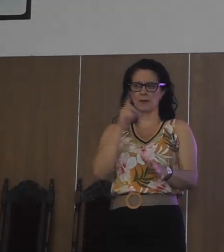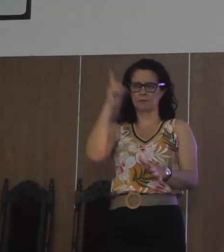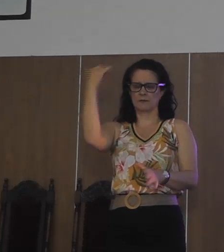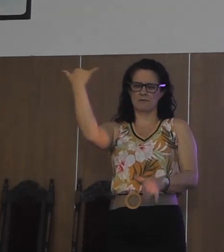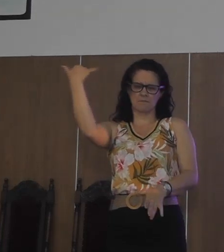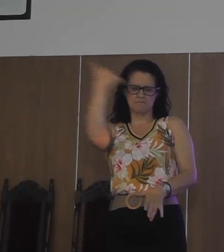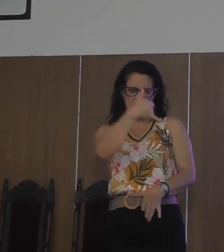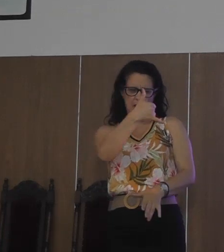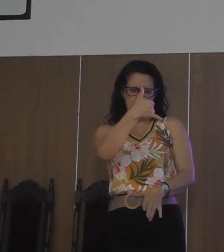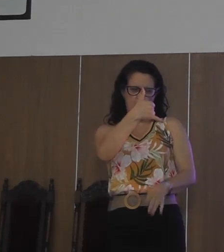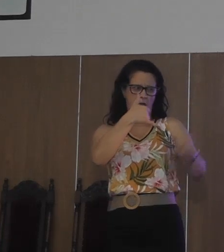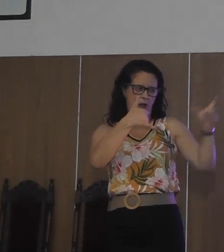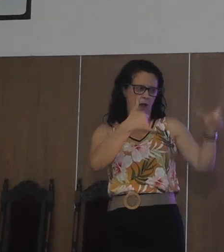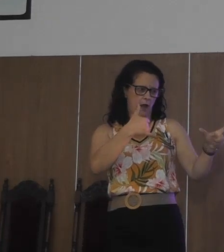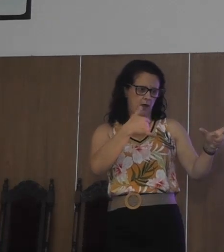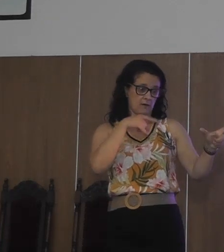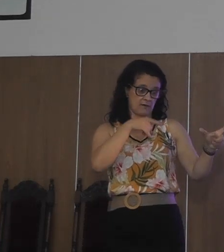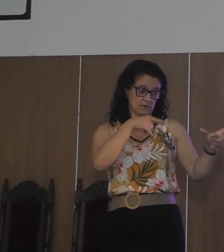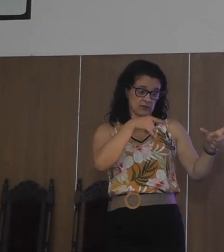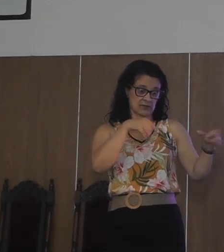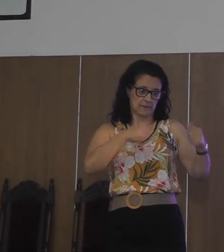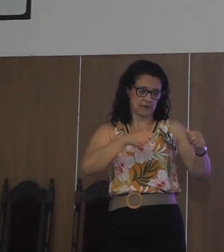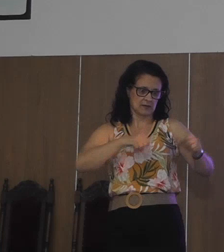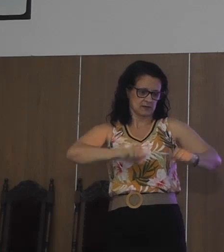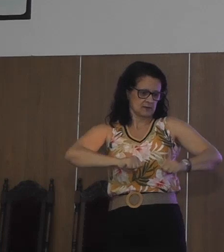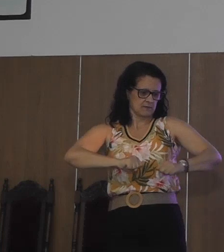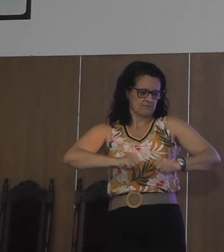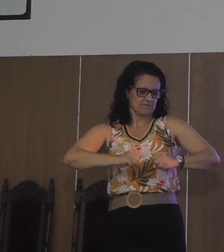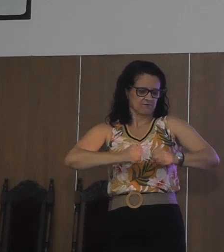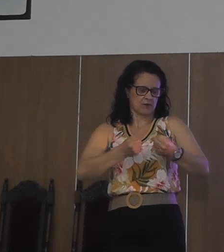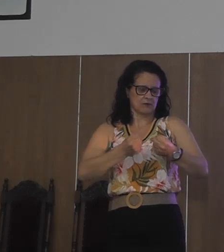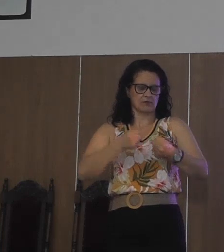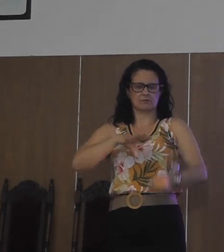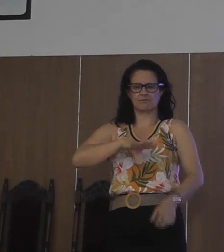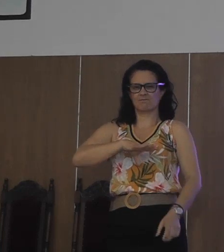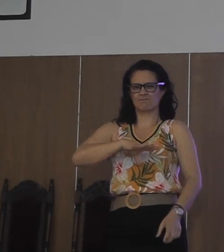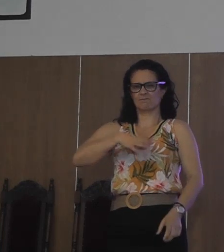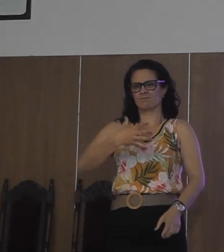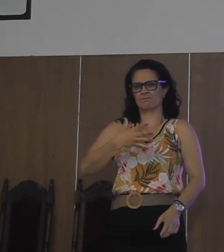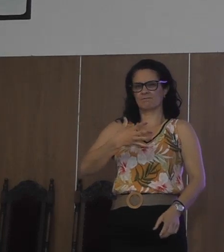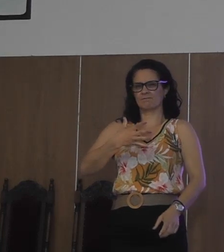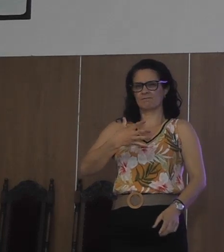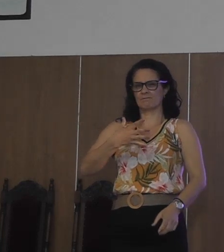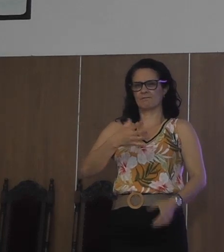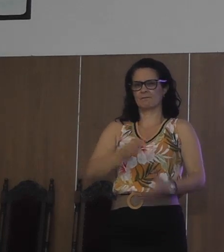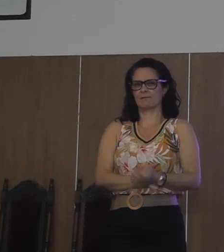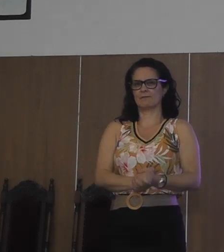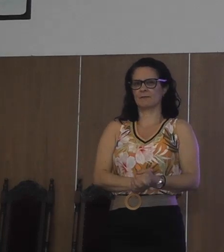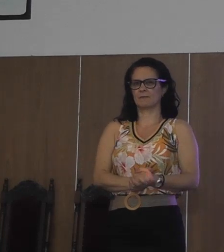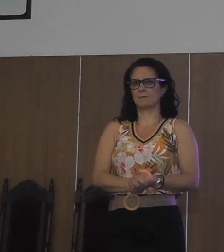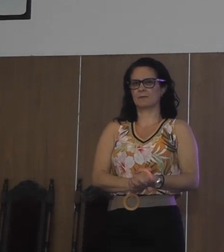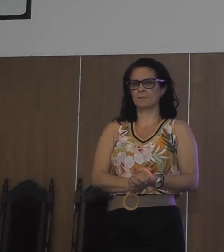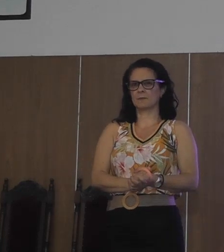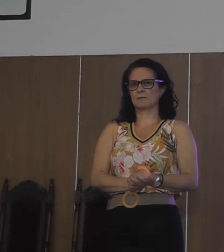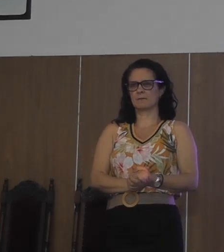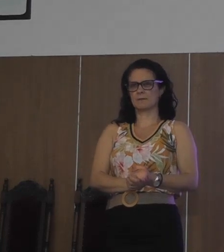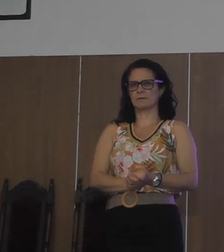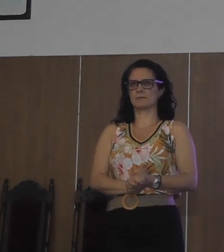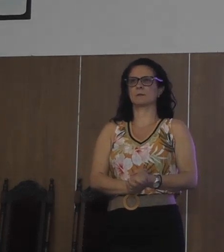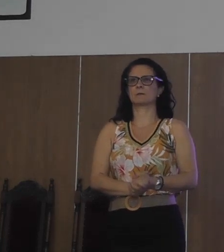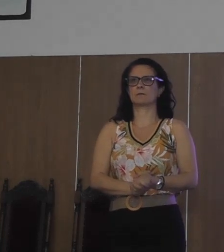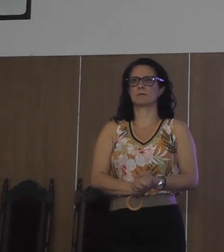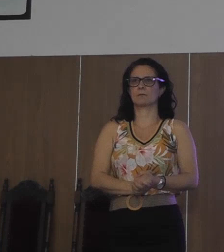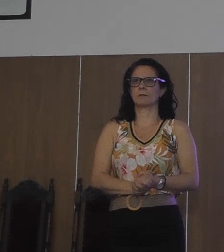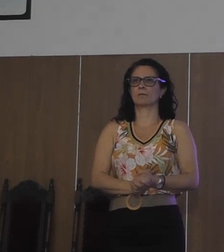Deus. Essa ordem de Deus, seja forte, seja corajoso, ela só chega até Josué